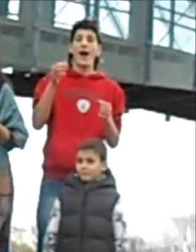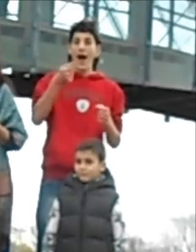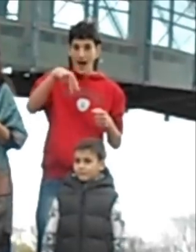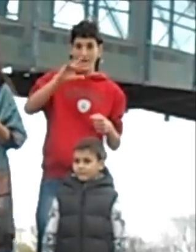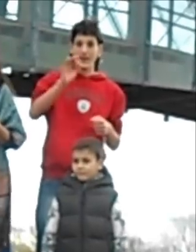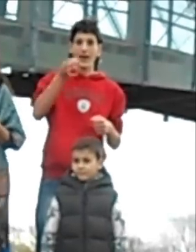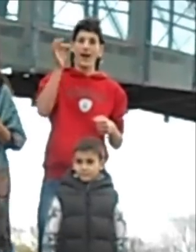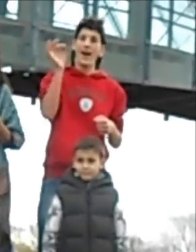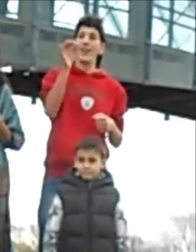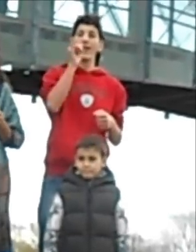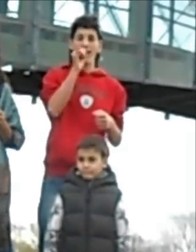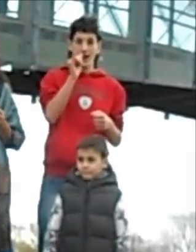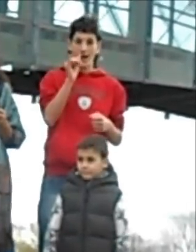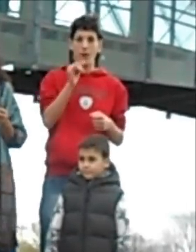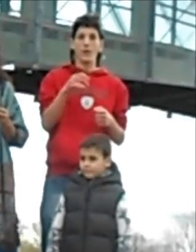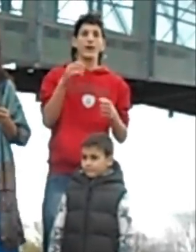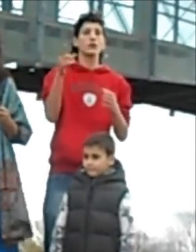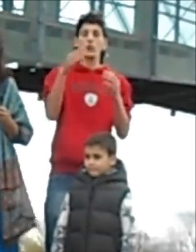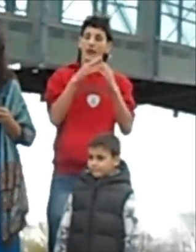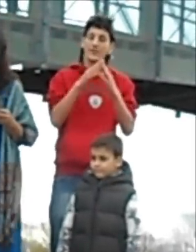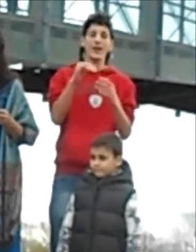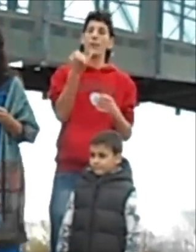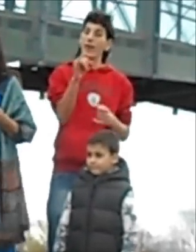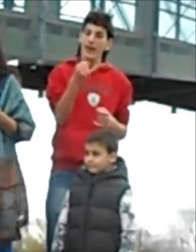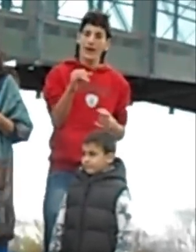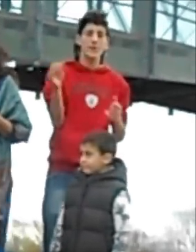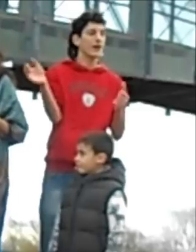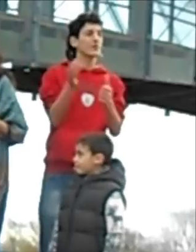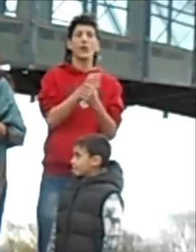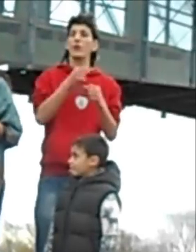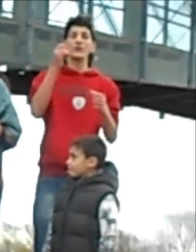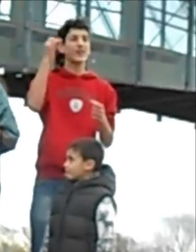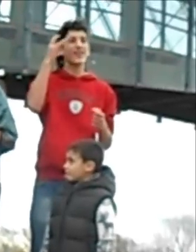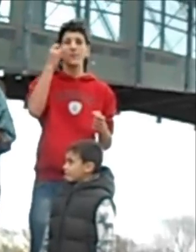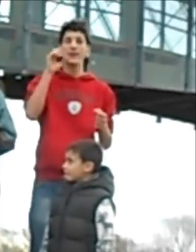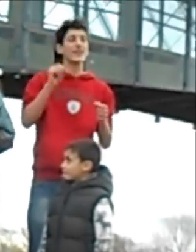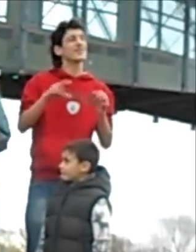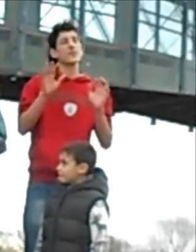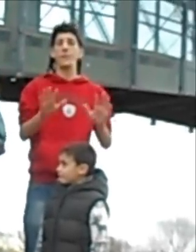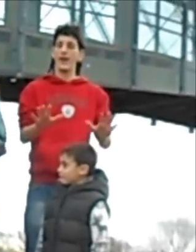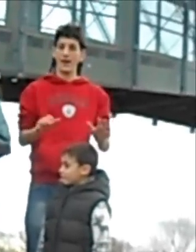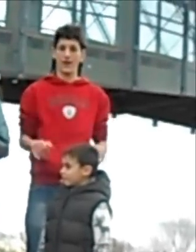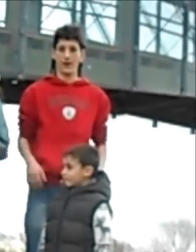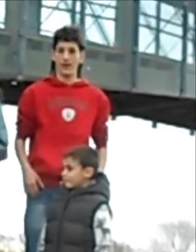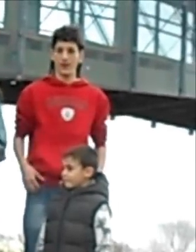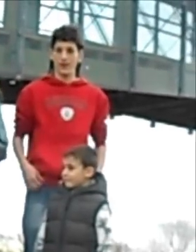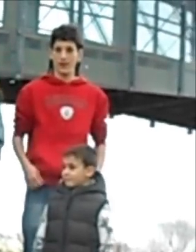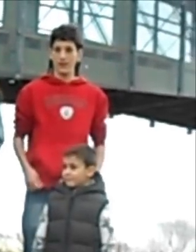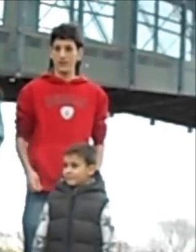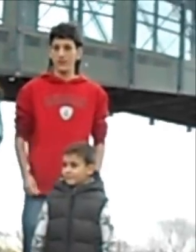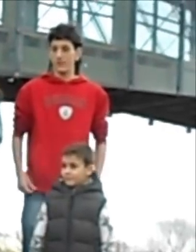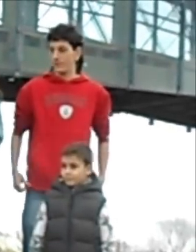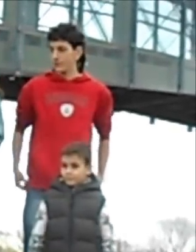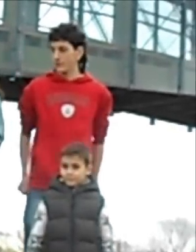agua, su casa le va a prestar para que todos se diviertan sin parar.